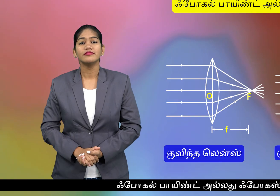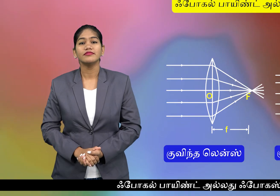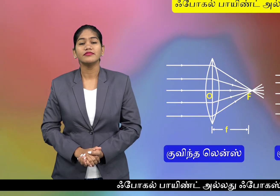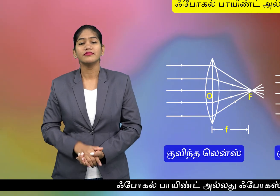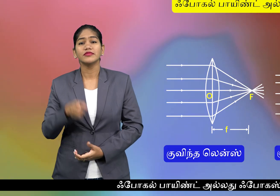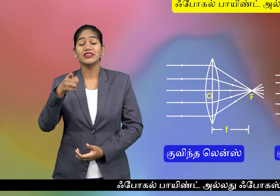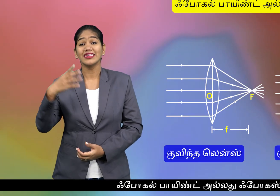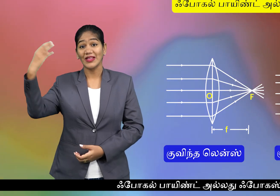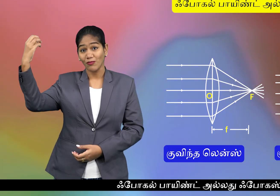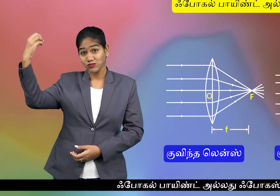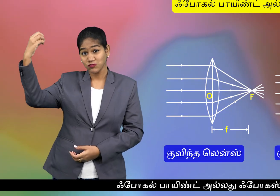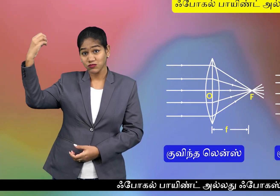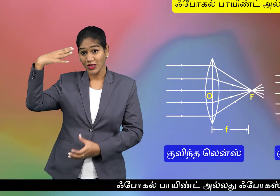குவிப்புள்ளி அல்லது குவிமையம்,